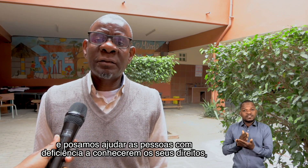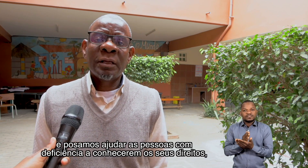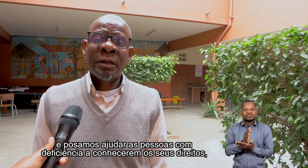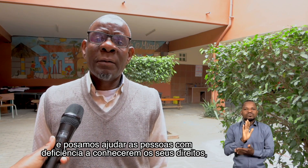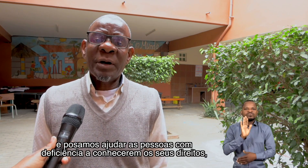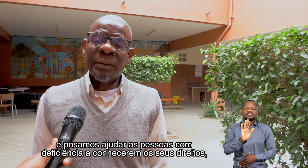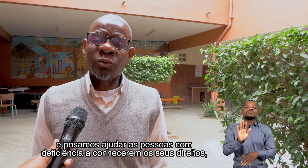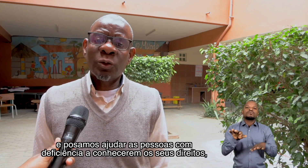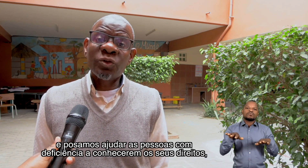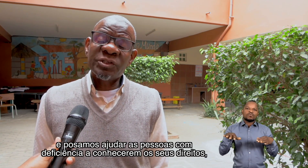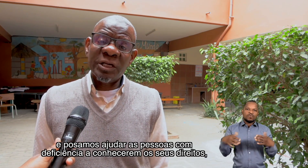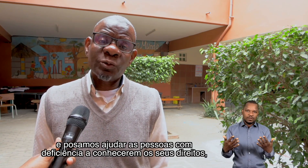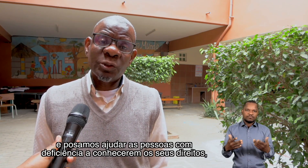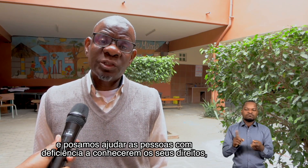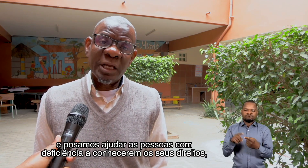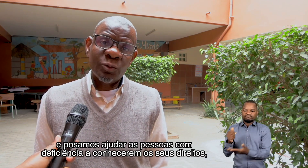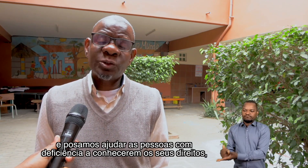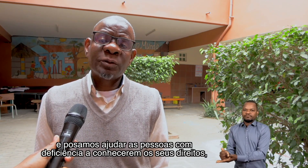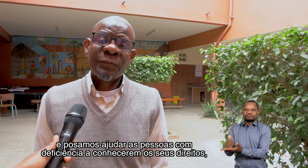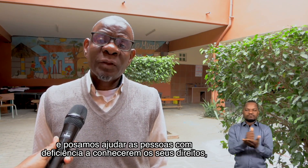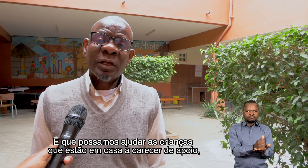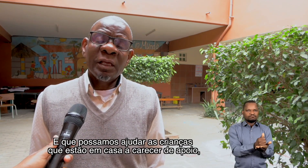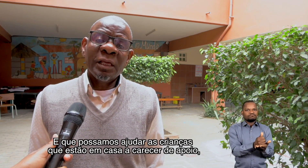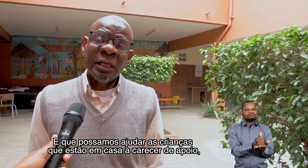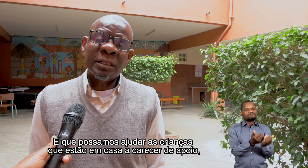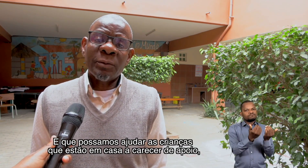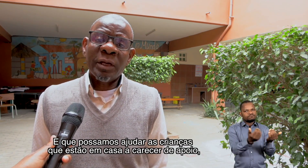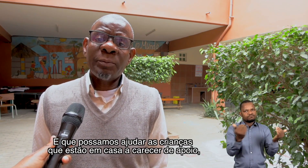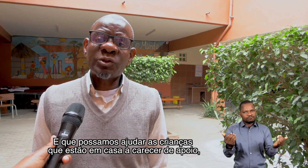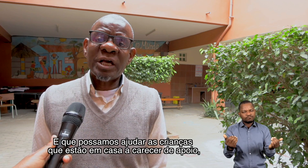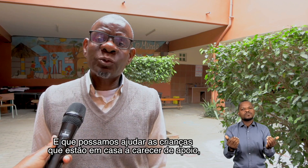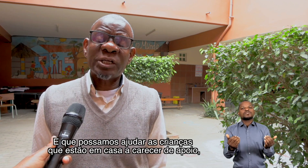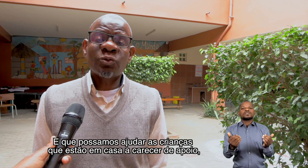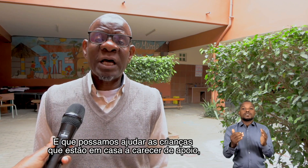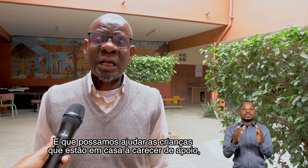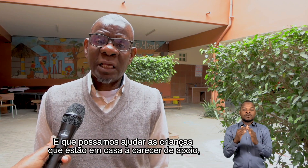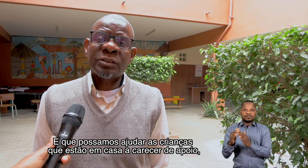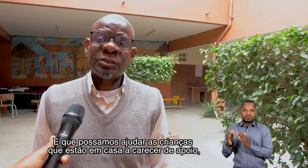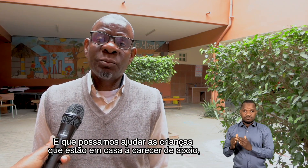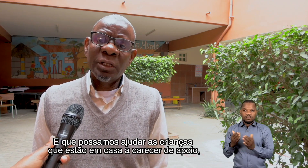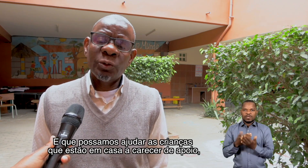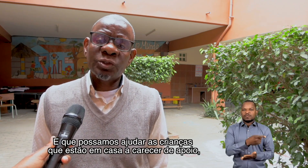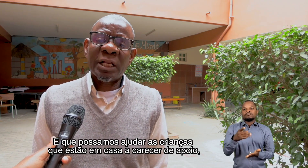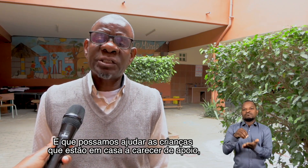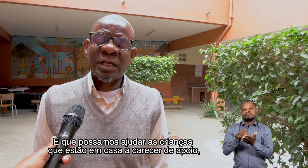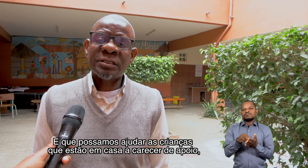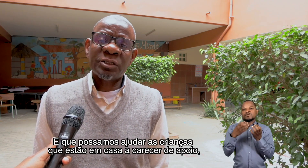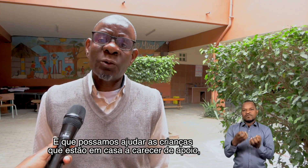para poder conhecer os seus direitos e que também possamos ajudar aqueles meninos, aquelas crianças que estão